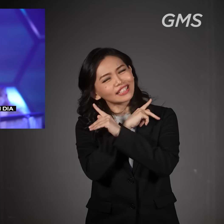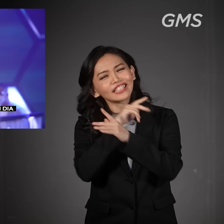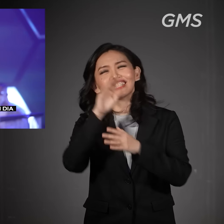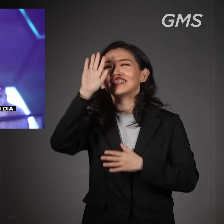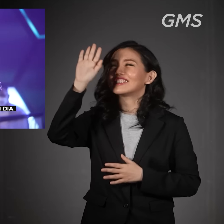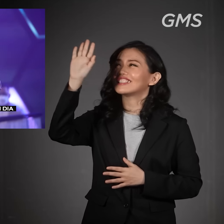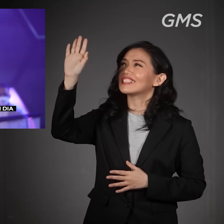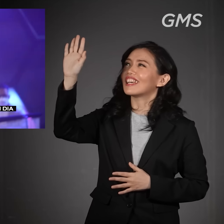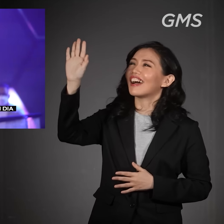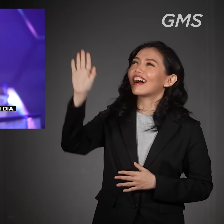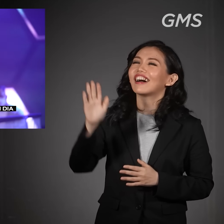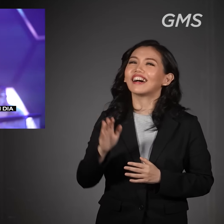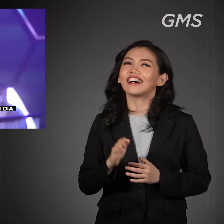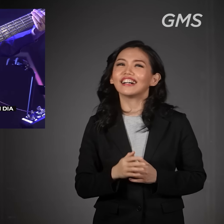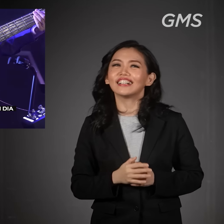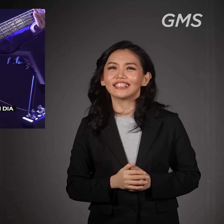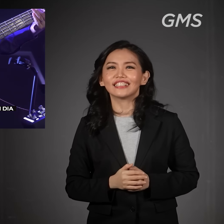mengasihi